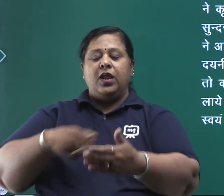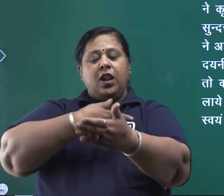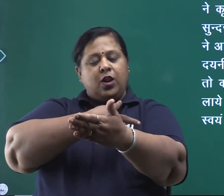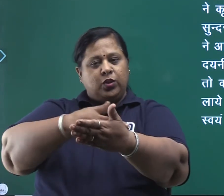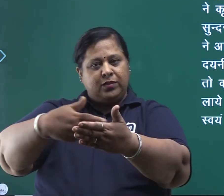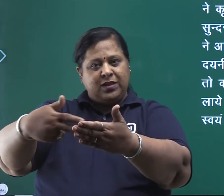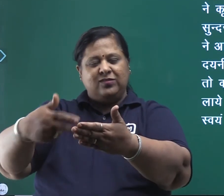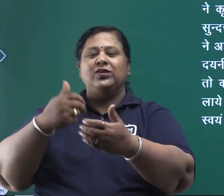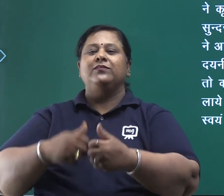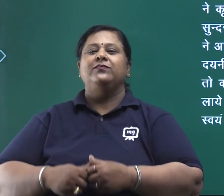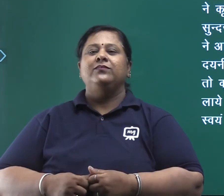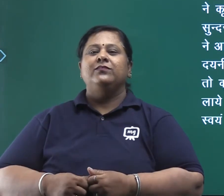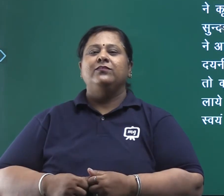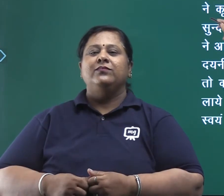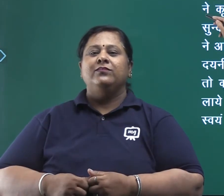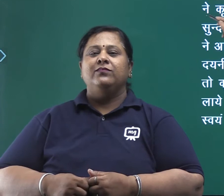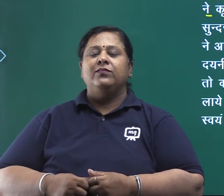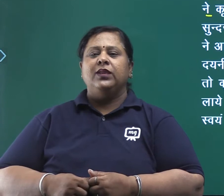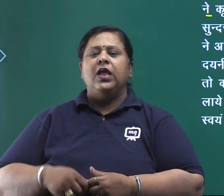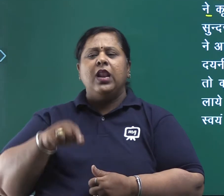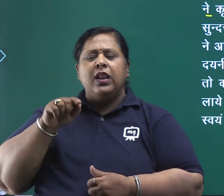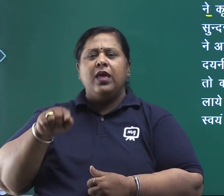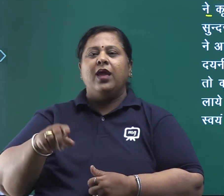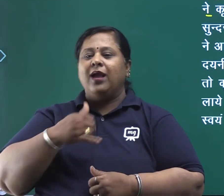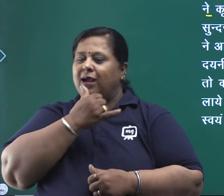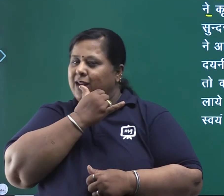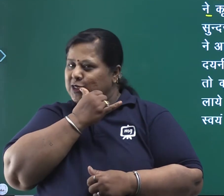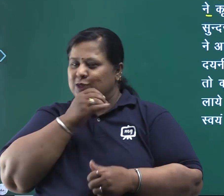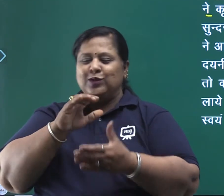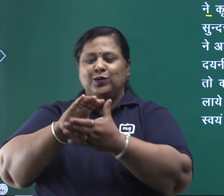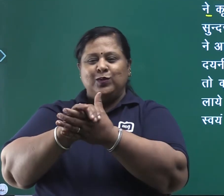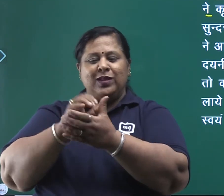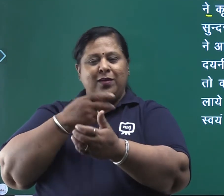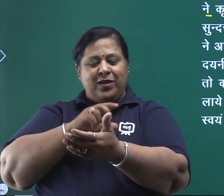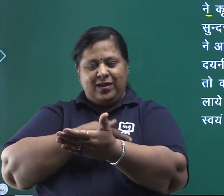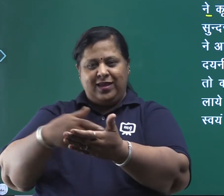नरोत्तम दास जी ने कृष्ण सुदामा के